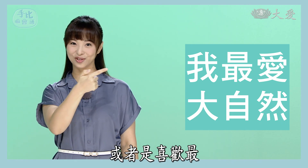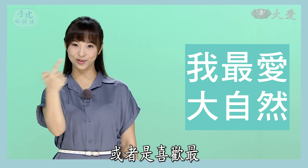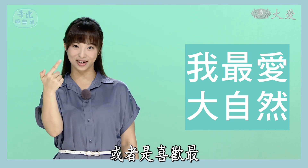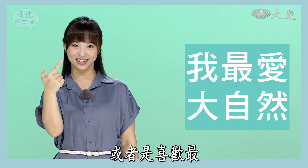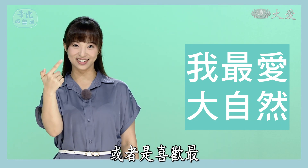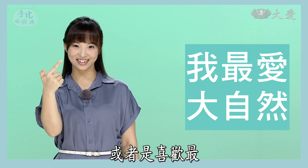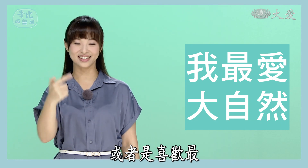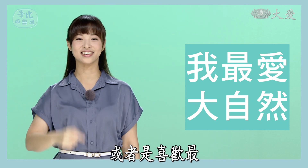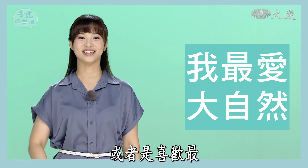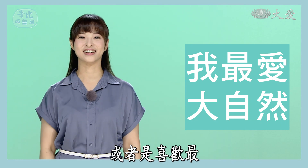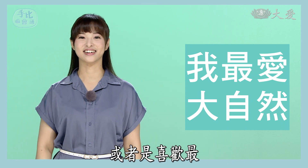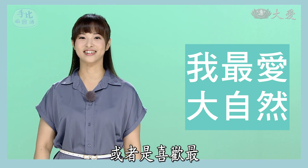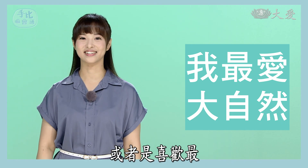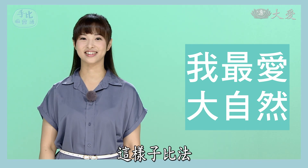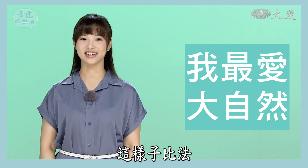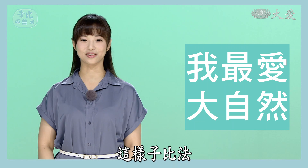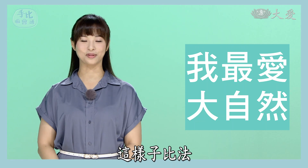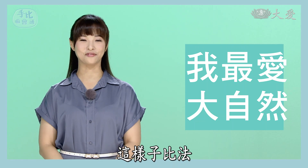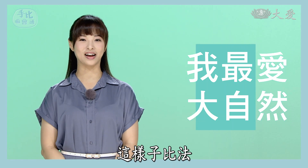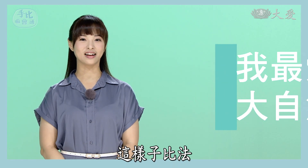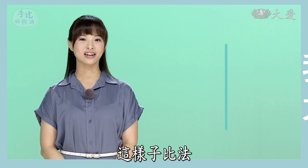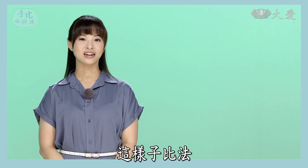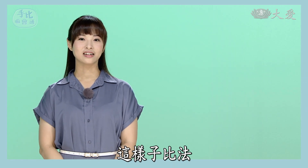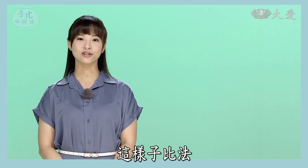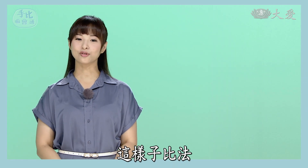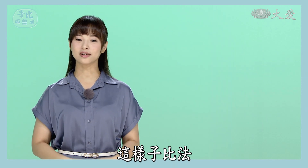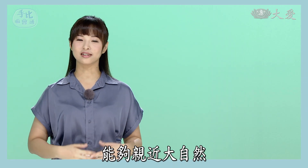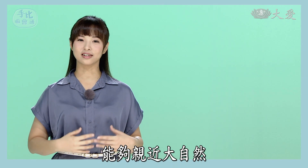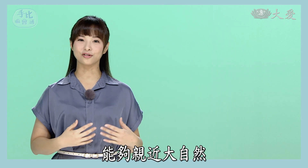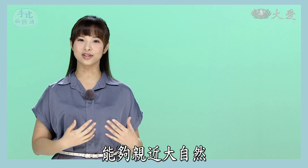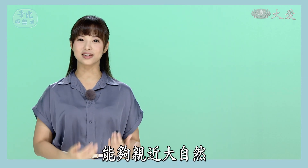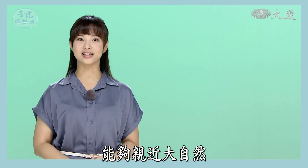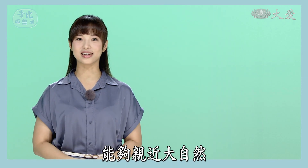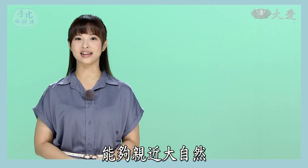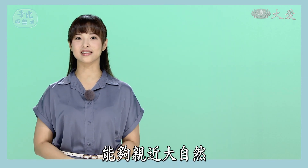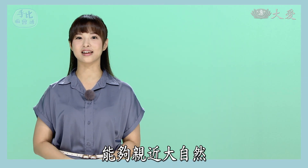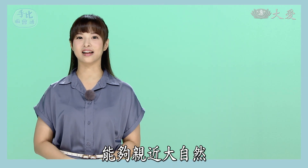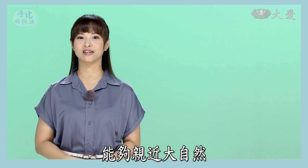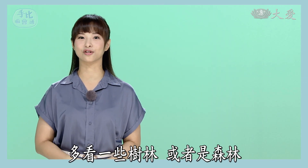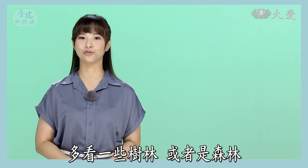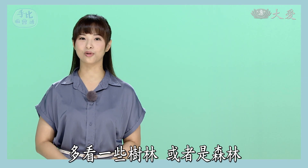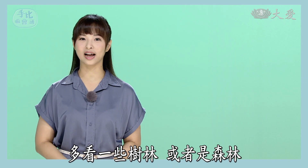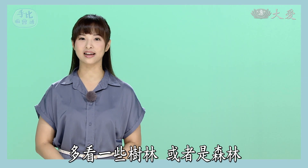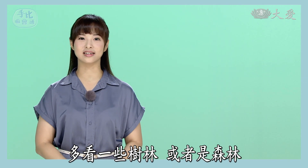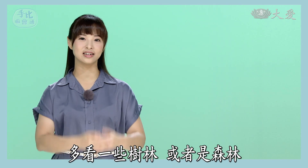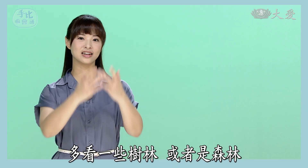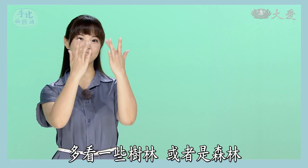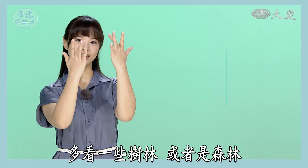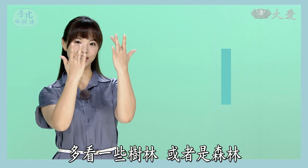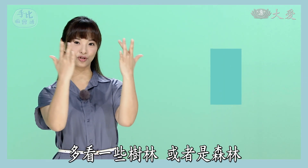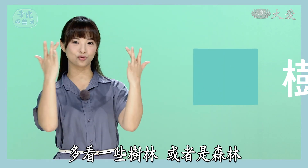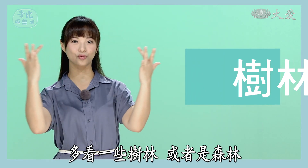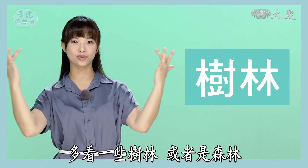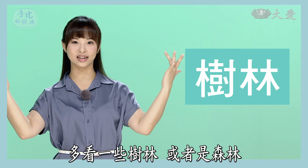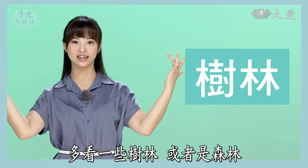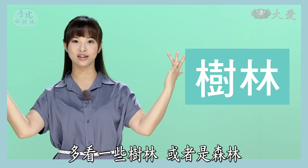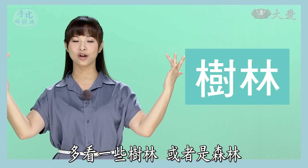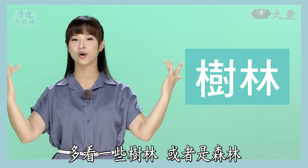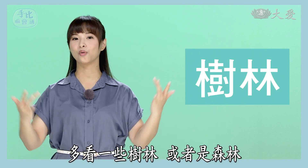最，这样子比法。那所以呢，能够亲近大自然呢，多看一些这些树林或者